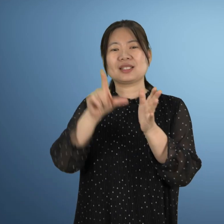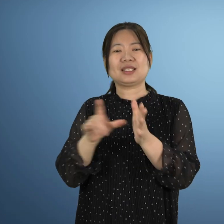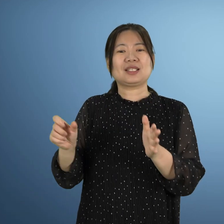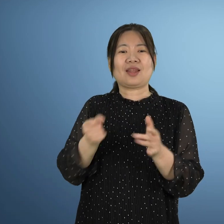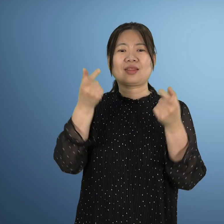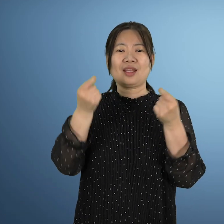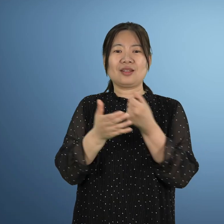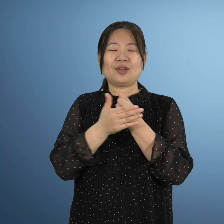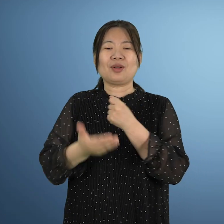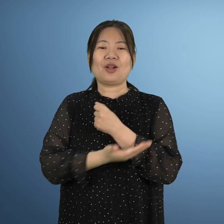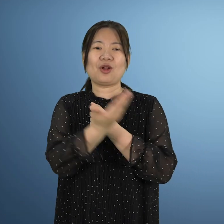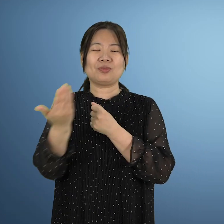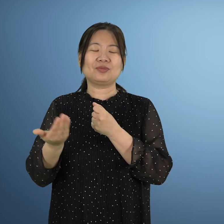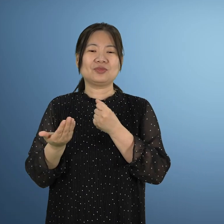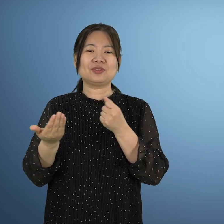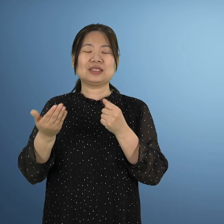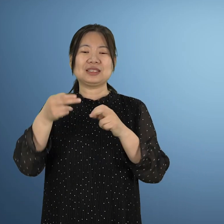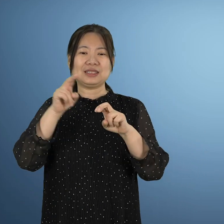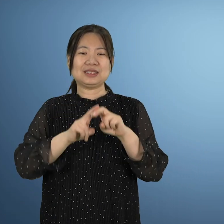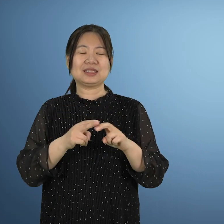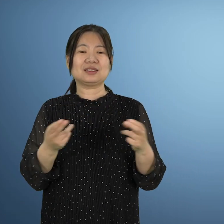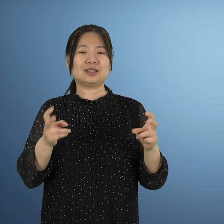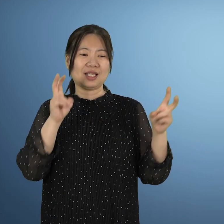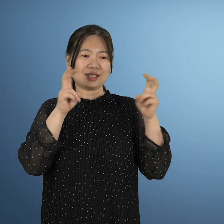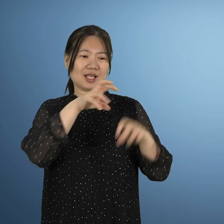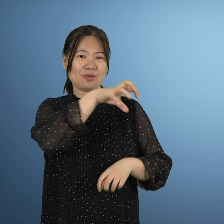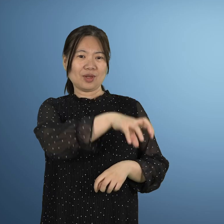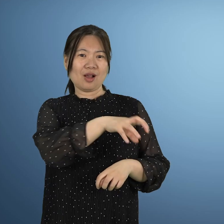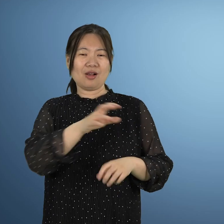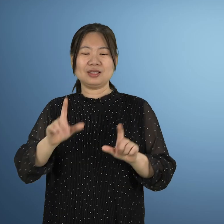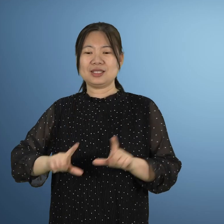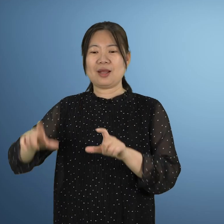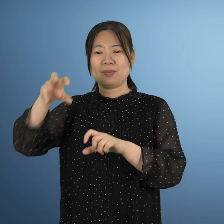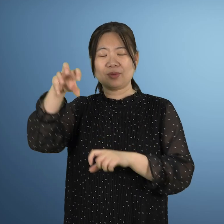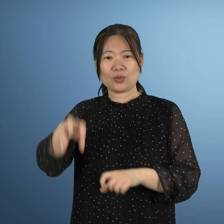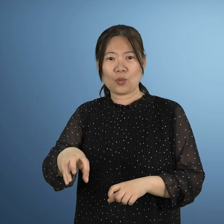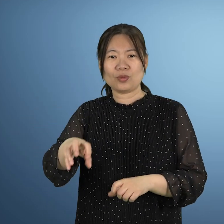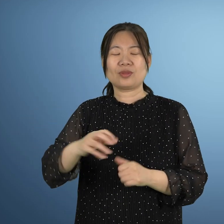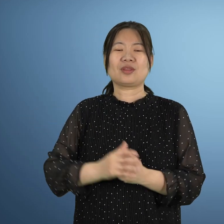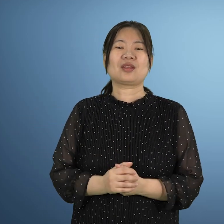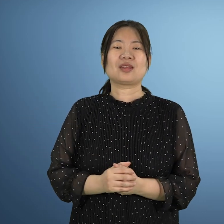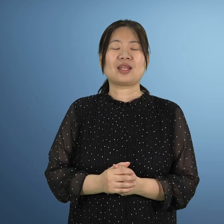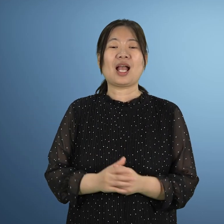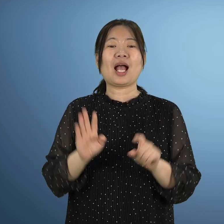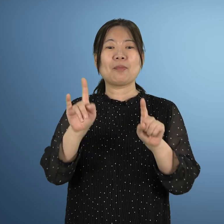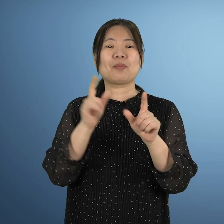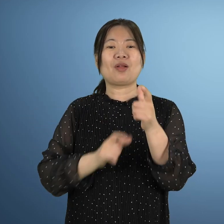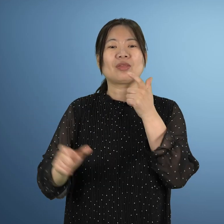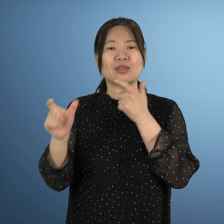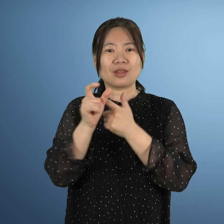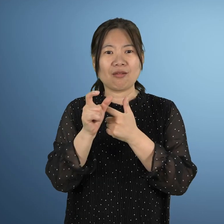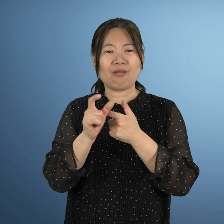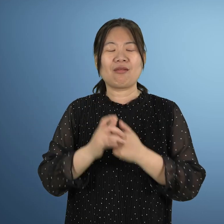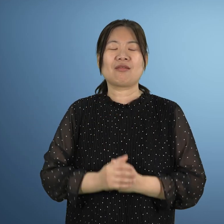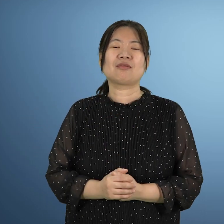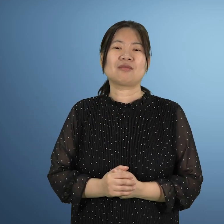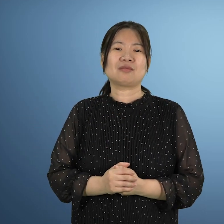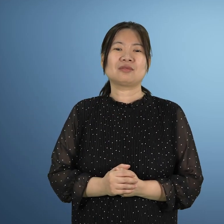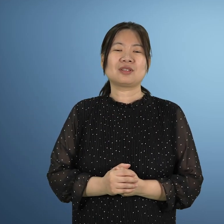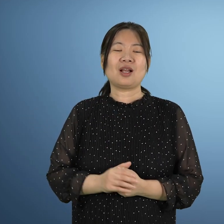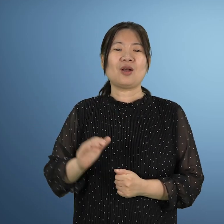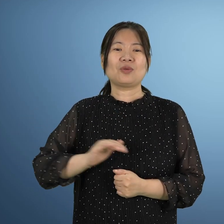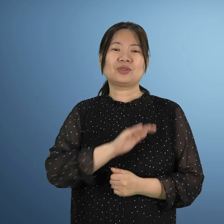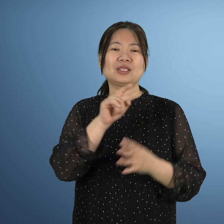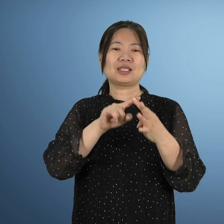여러분들이 처해 있는 일터에서 또 우리 삶의 현장에서 다시 한번